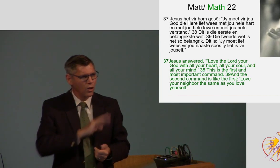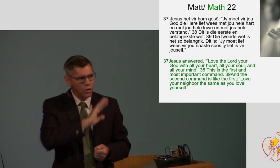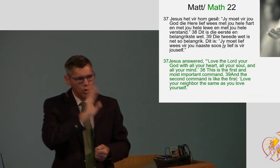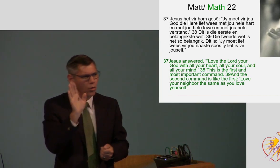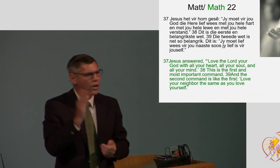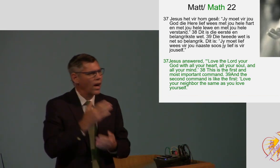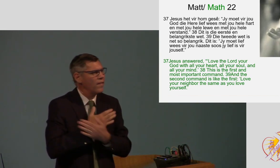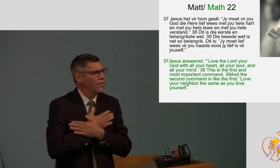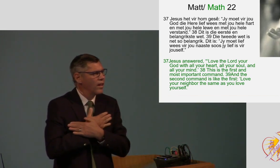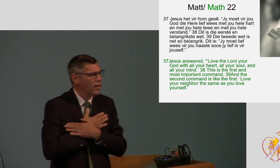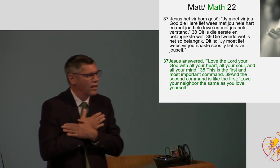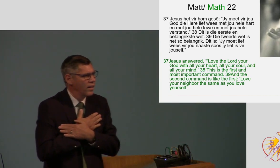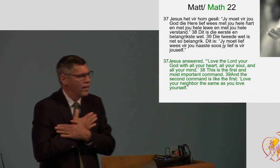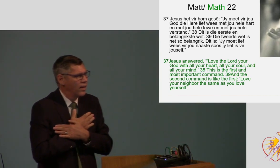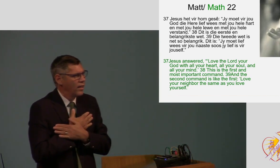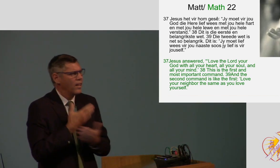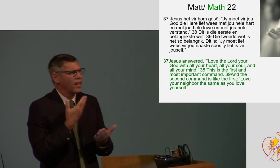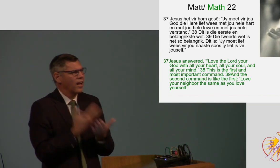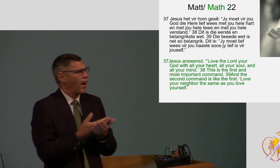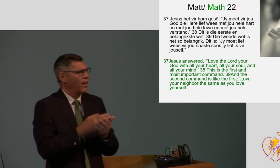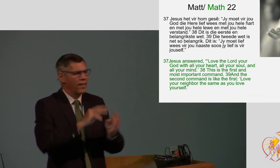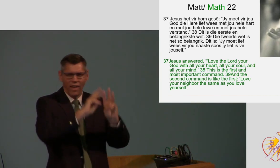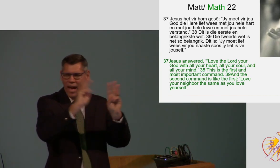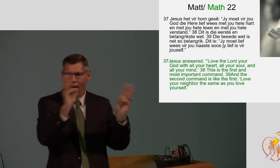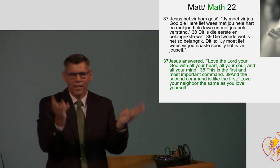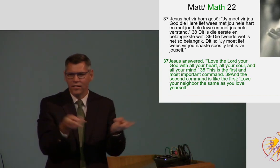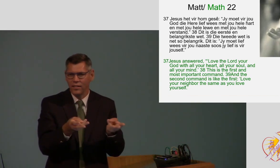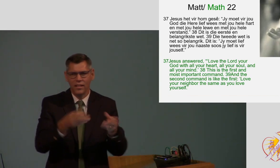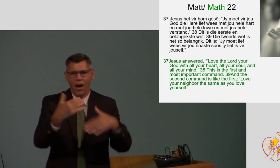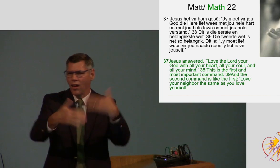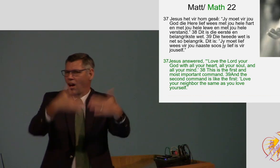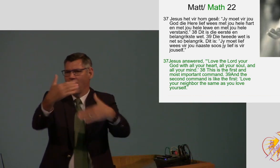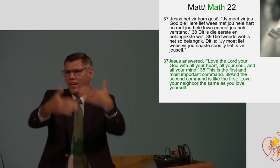Sonder liefde kan die wêreld nie aangaan nie.